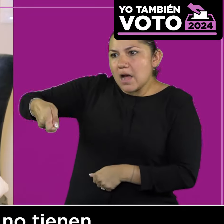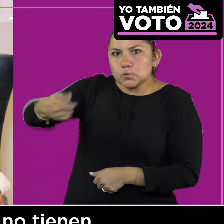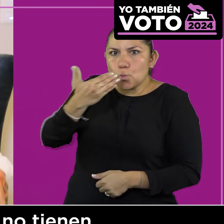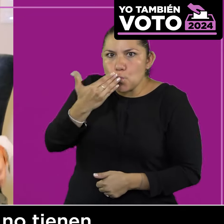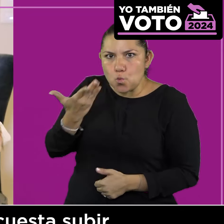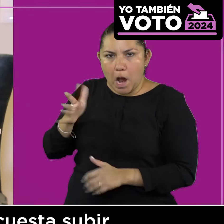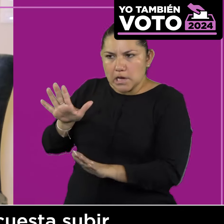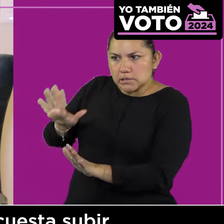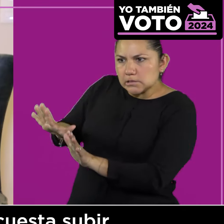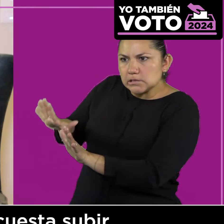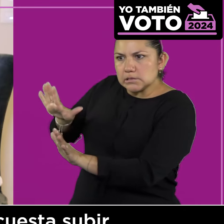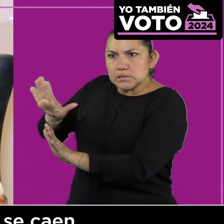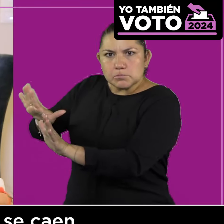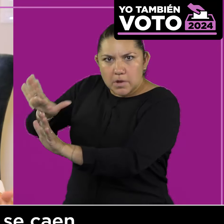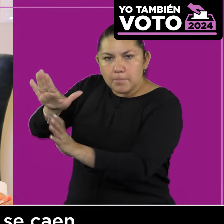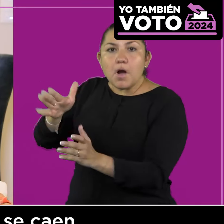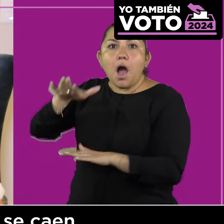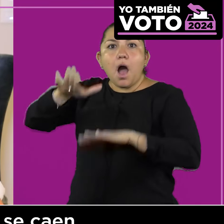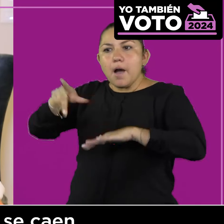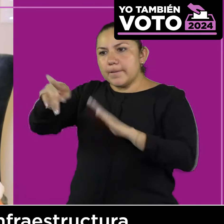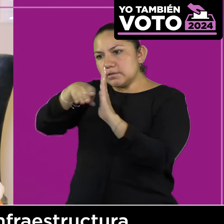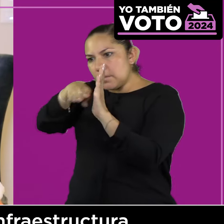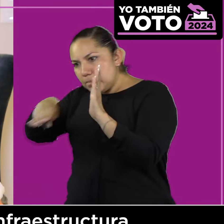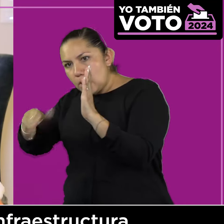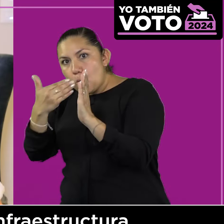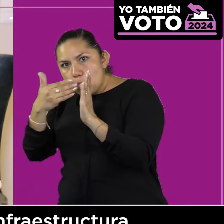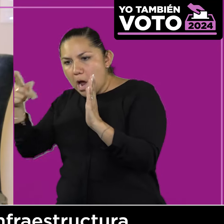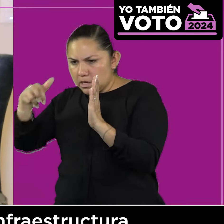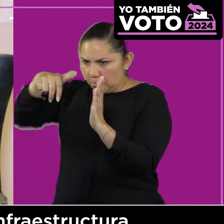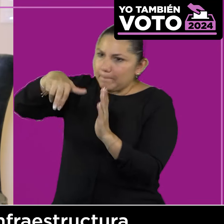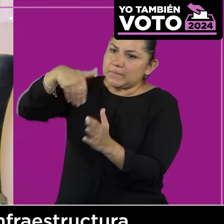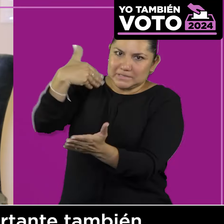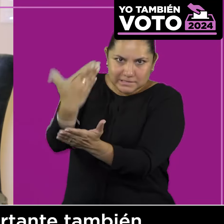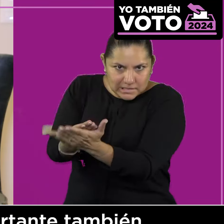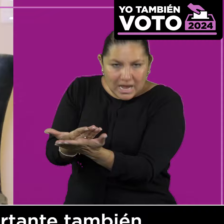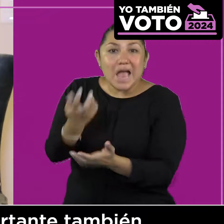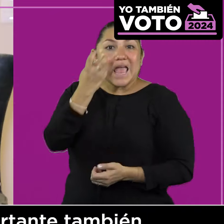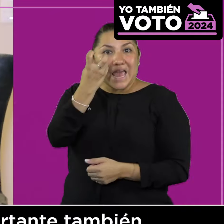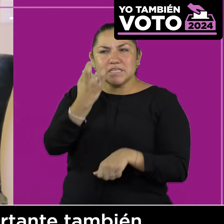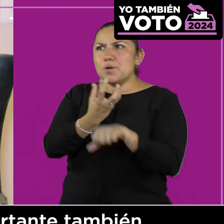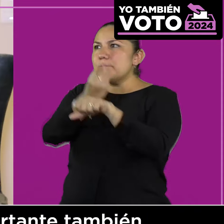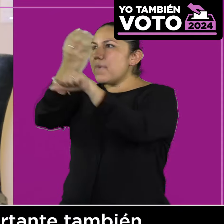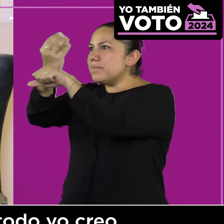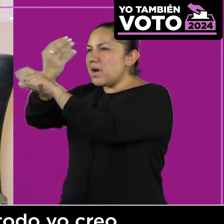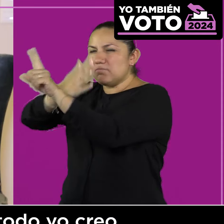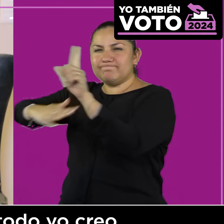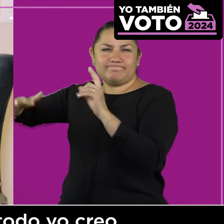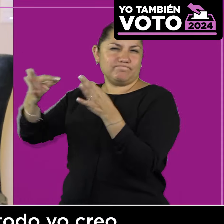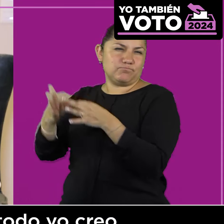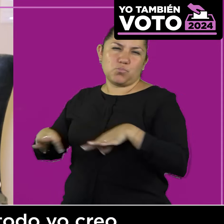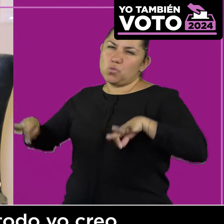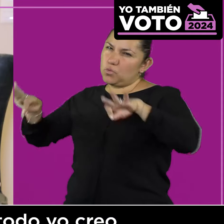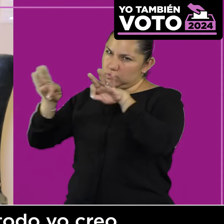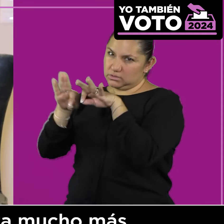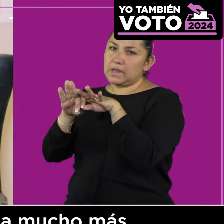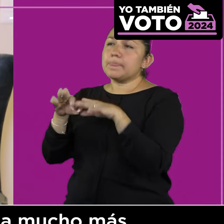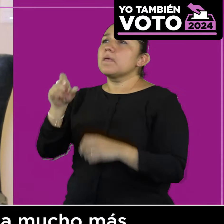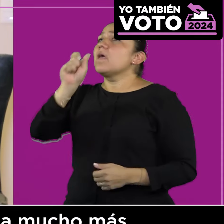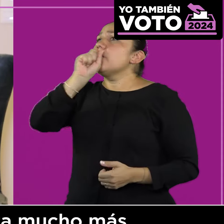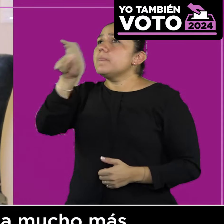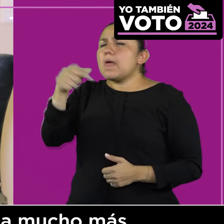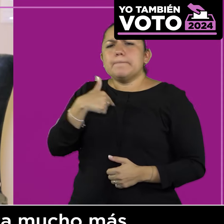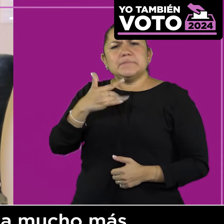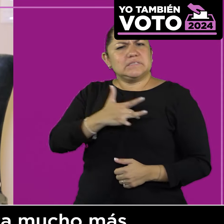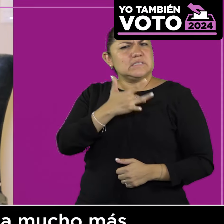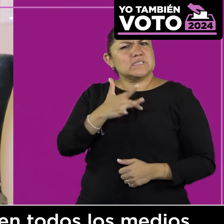calles no tienen pues les cuesta subir a veces se caen y bueno la infraestructura es super importante también pero sobre todo yo creo sí